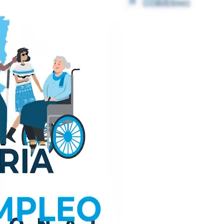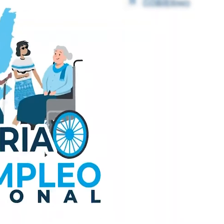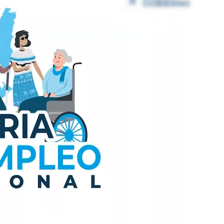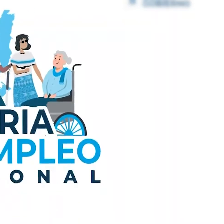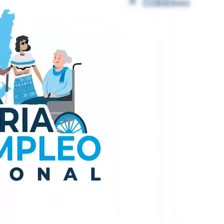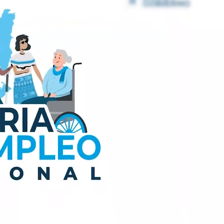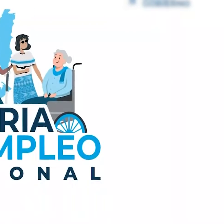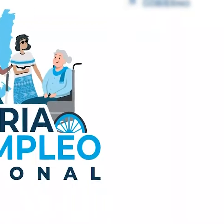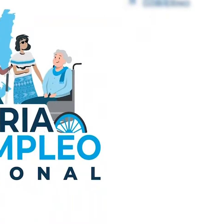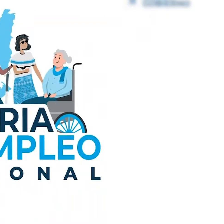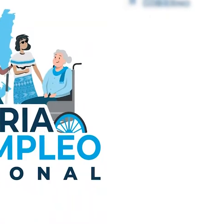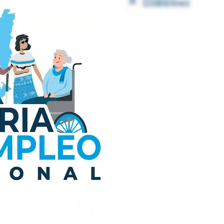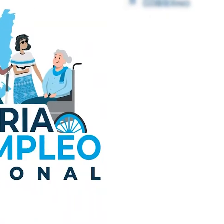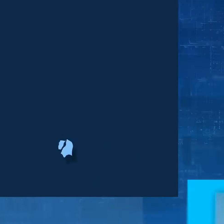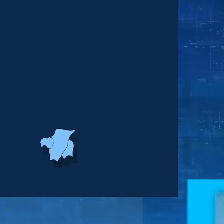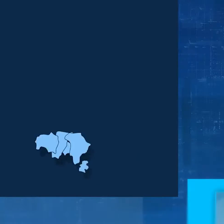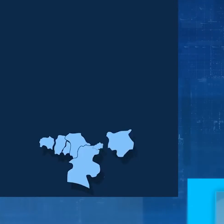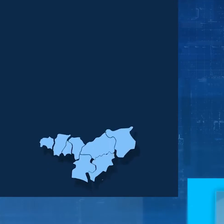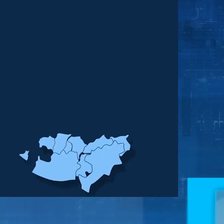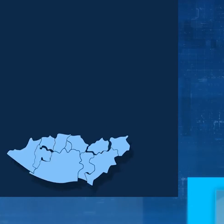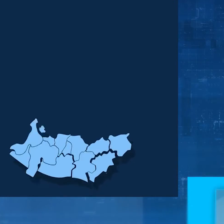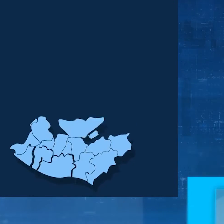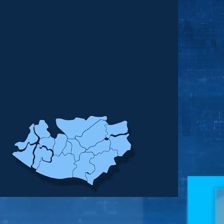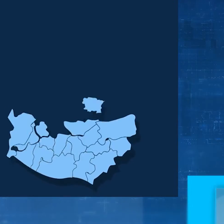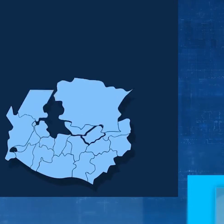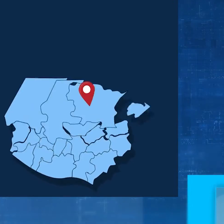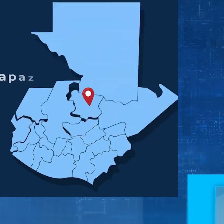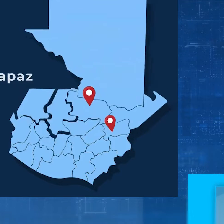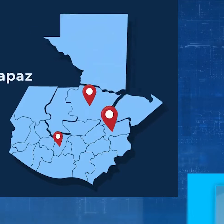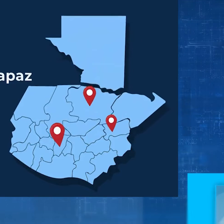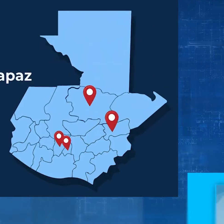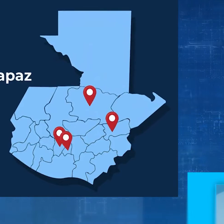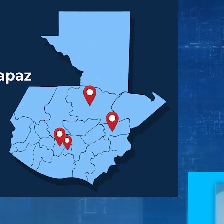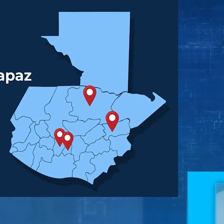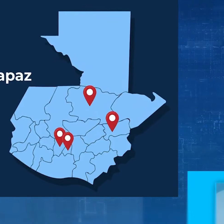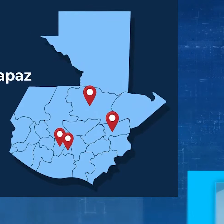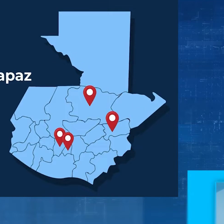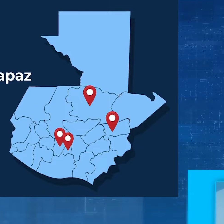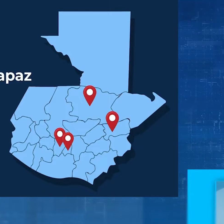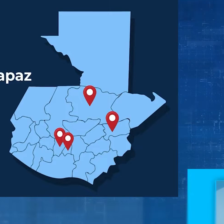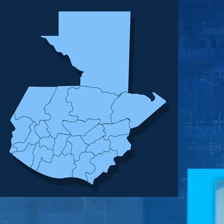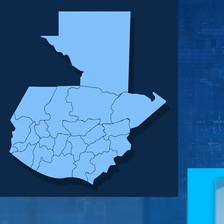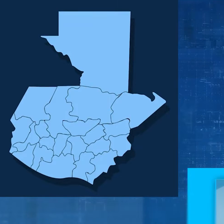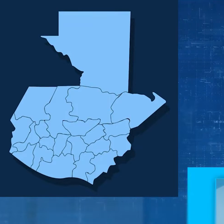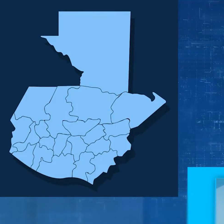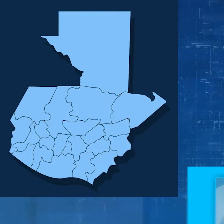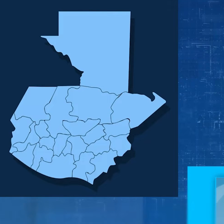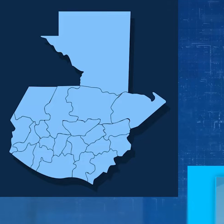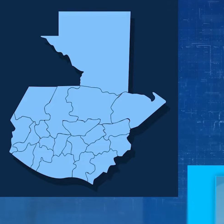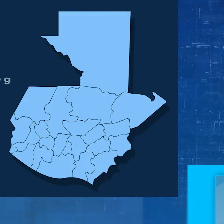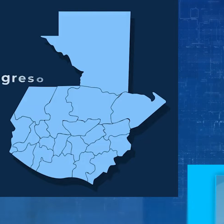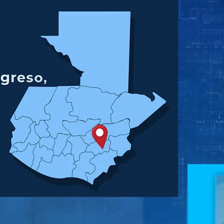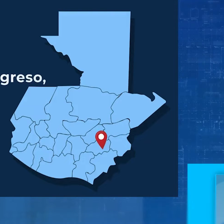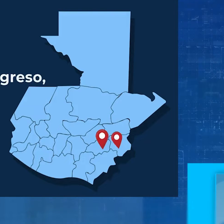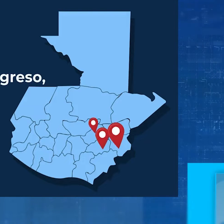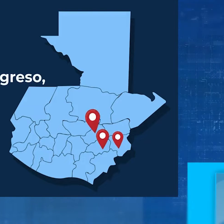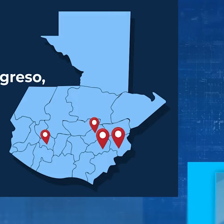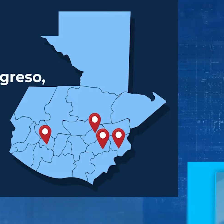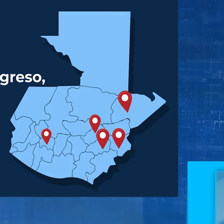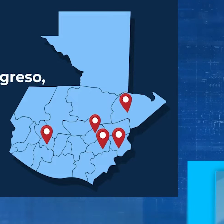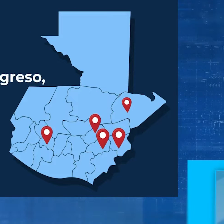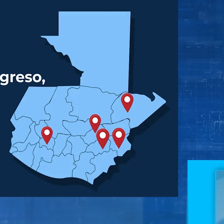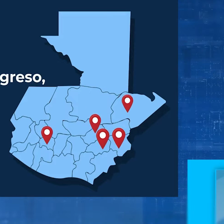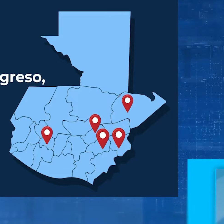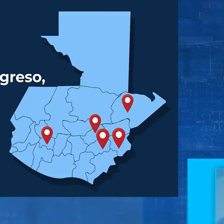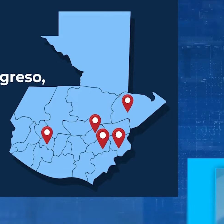fechas a los siguientes lugares. 3 de mayo, Zacatepeques, Chimaltenango, Zacapa y Alta Verapaz. 4 de mayo, Jalapa,